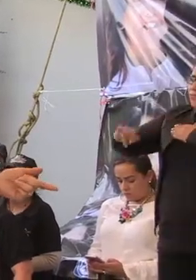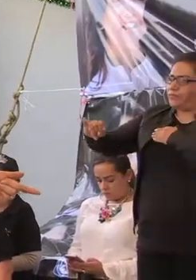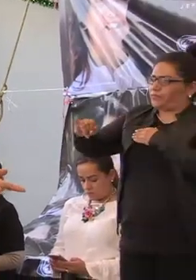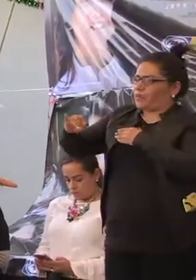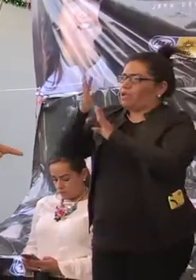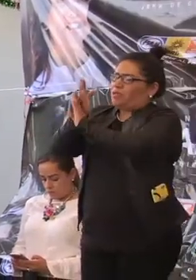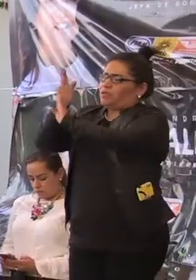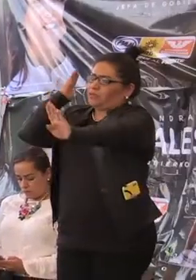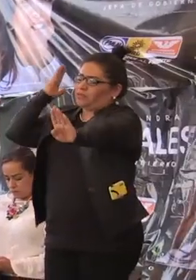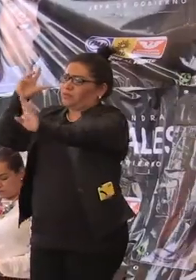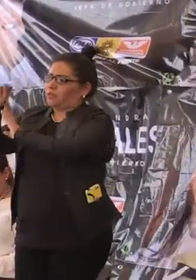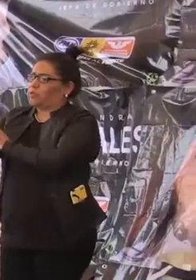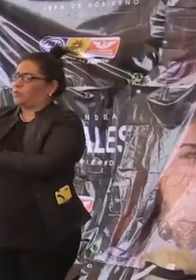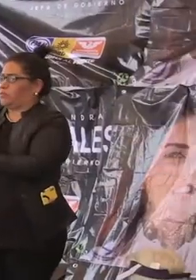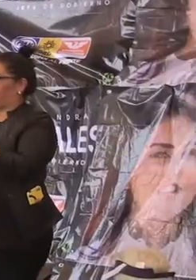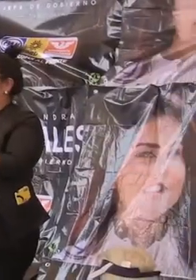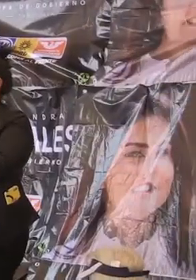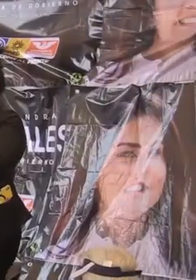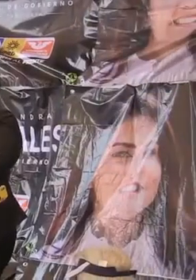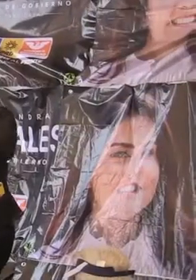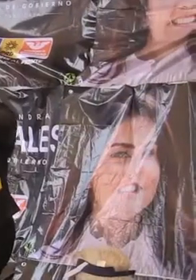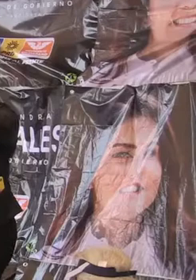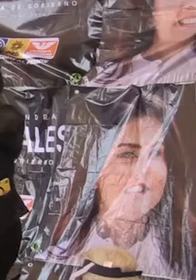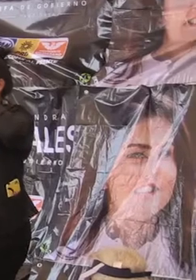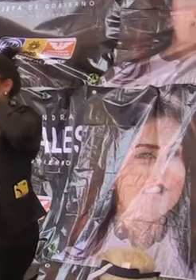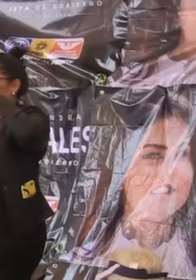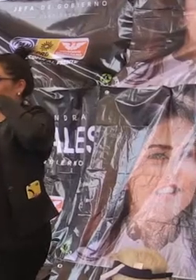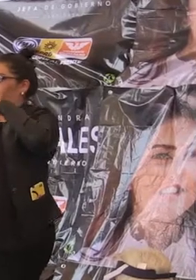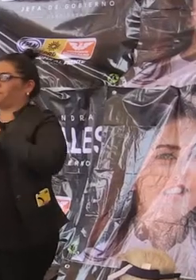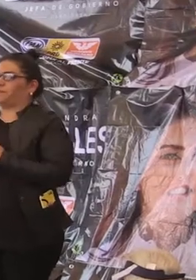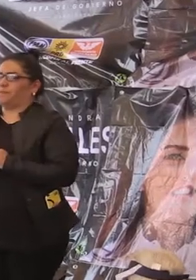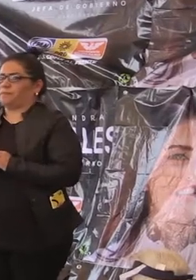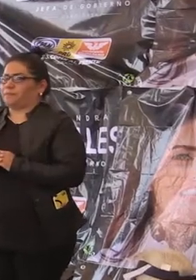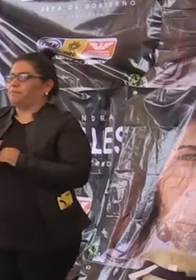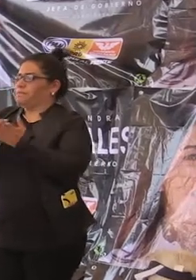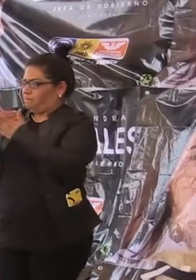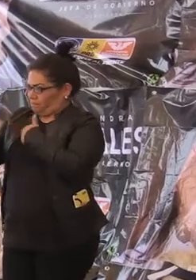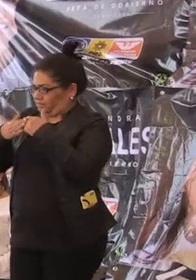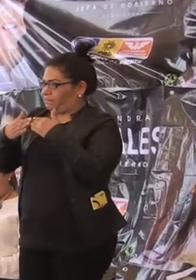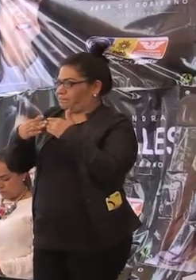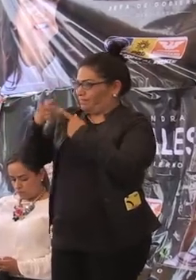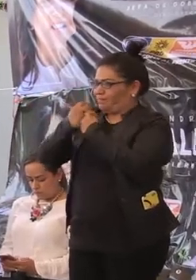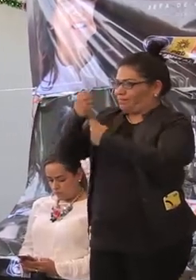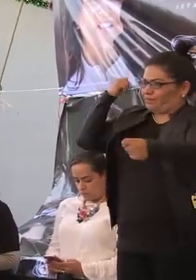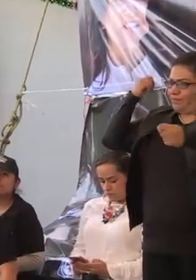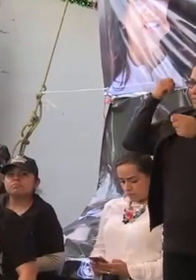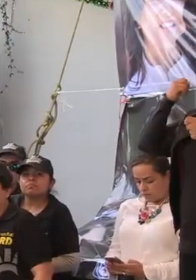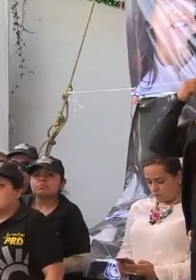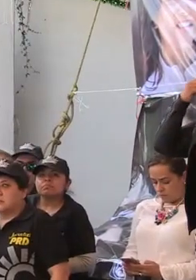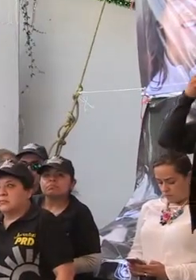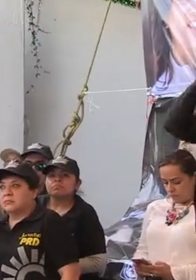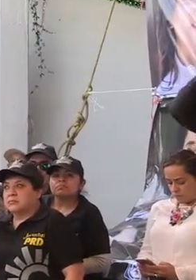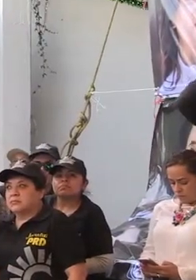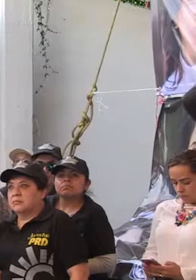de metrobús, vamos por el metroférico, que es el nuevo modelo de transporte que nos va a ayudar